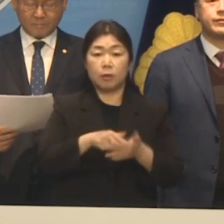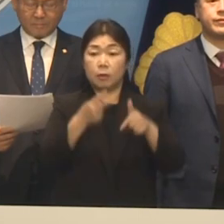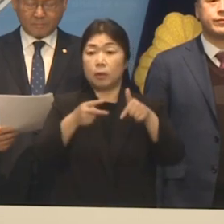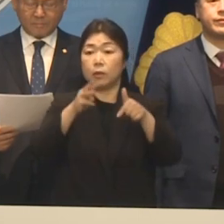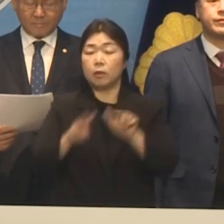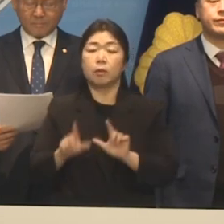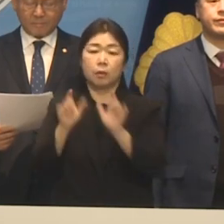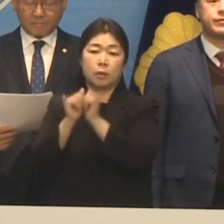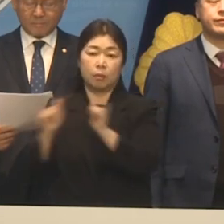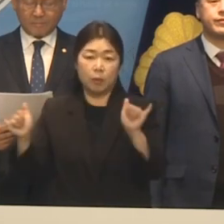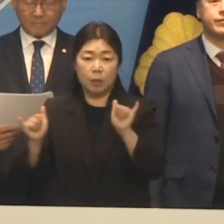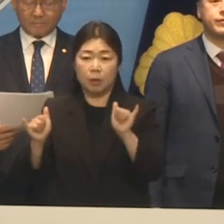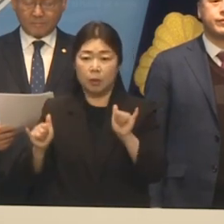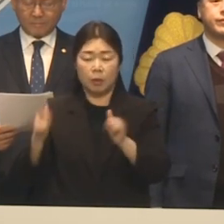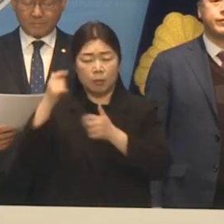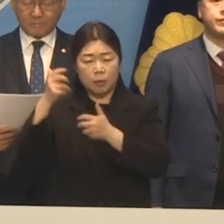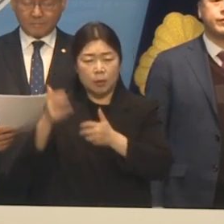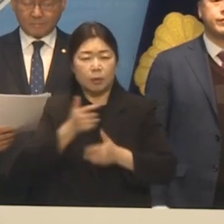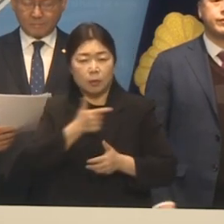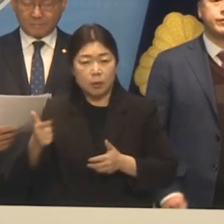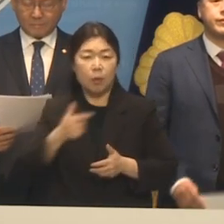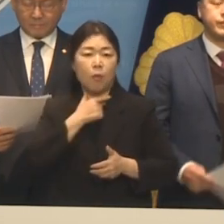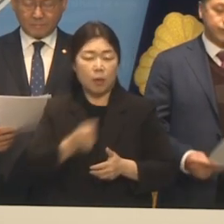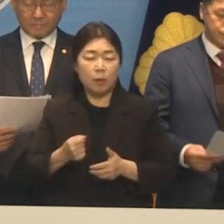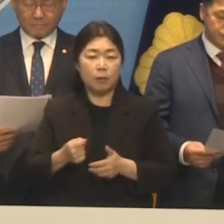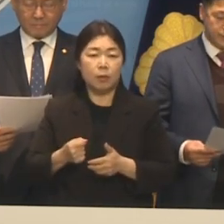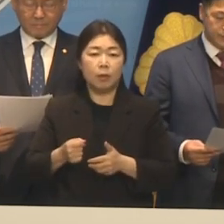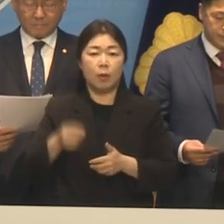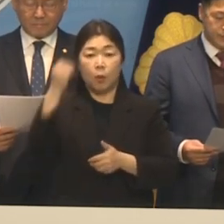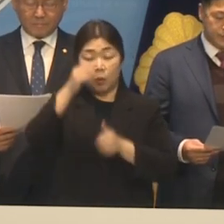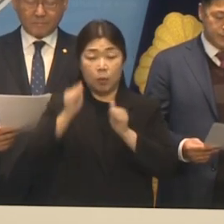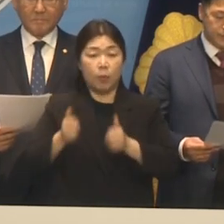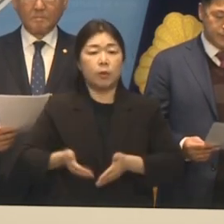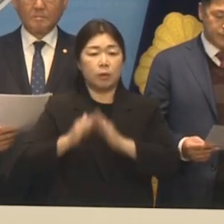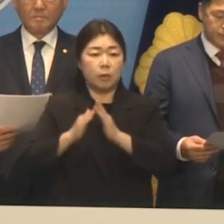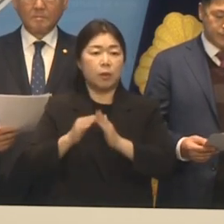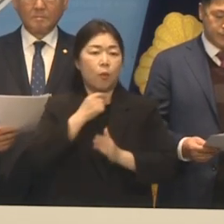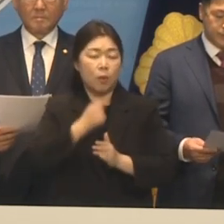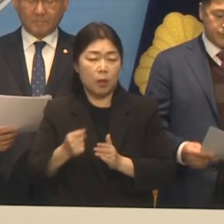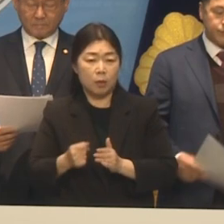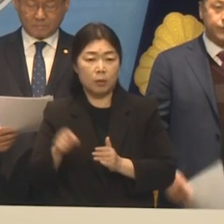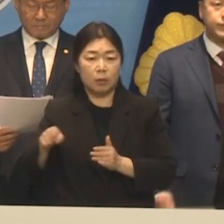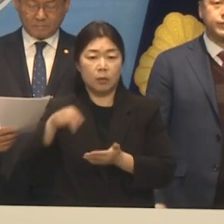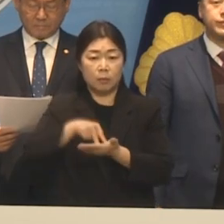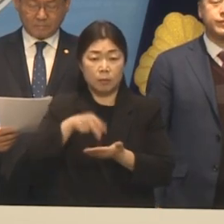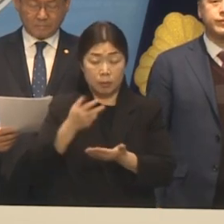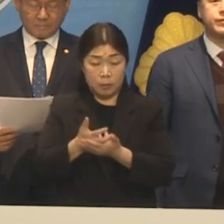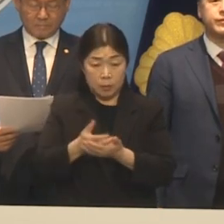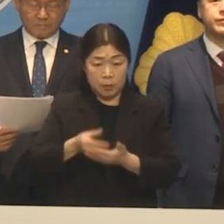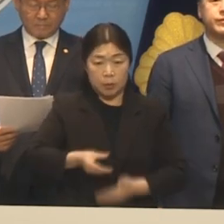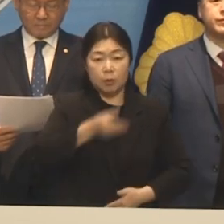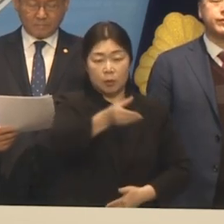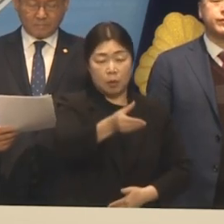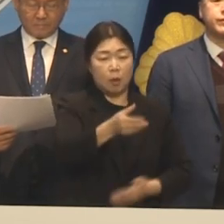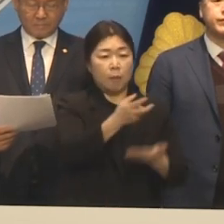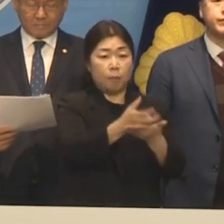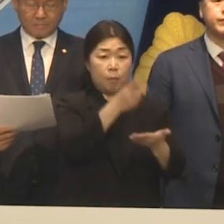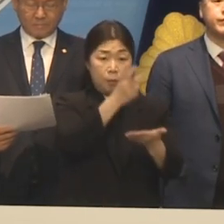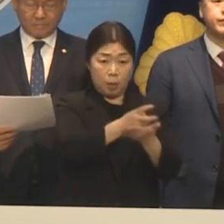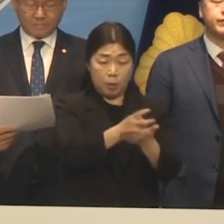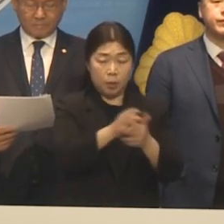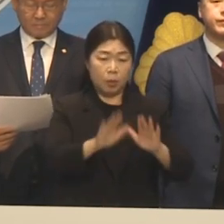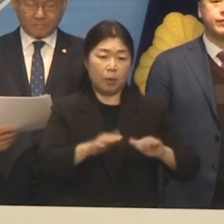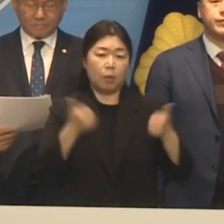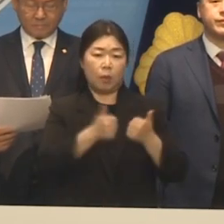시민들의 열러 같은 요구에 대하여 그 심각성을 인식하고 위 법안을 심사하여 반드시 본